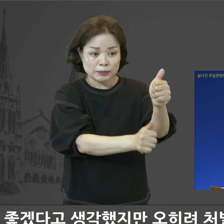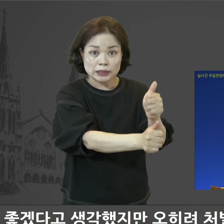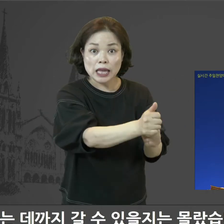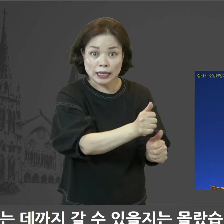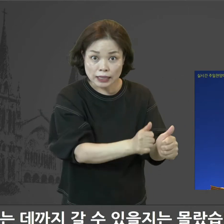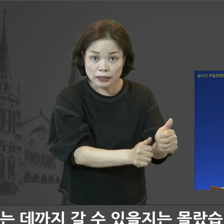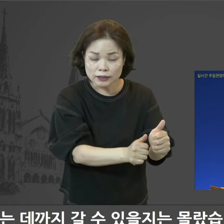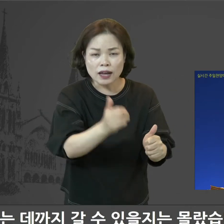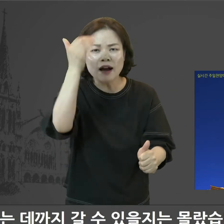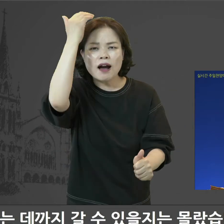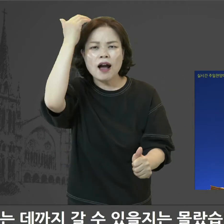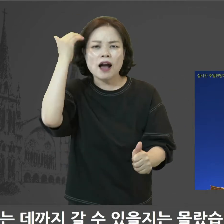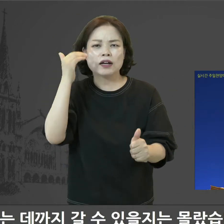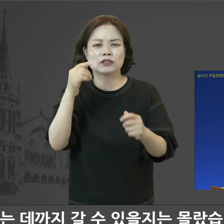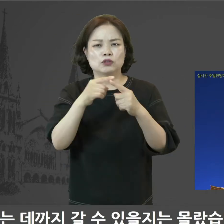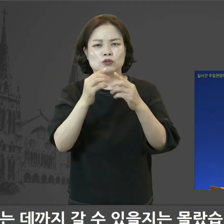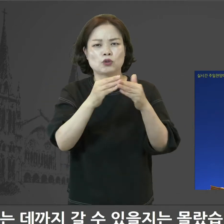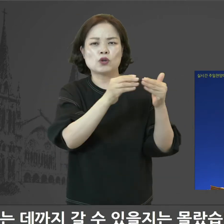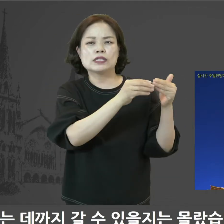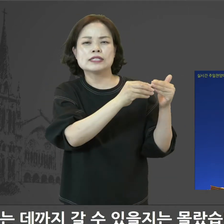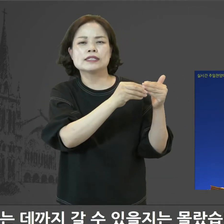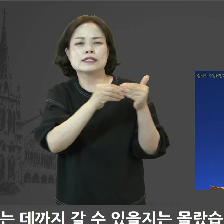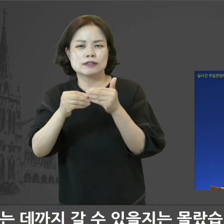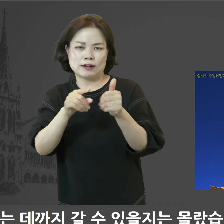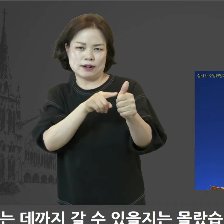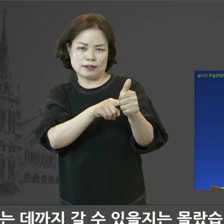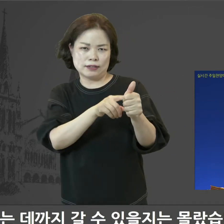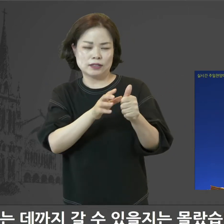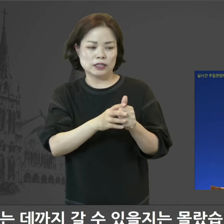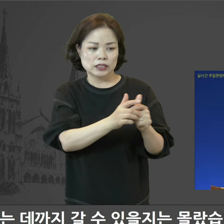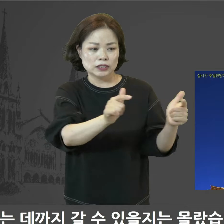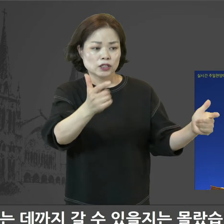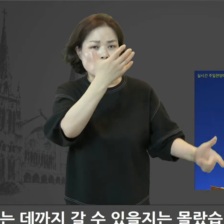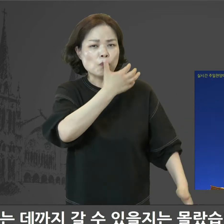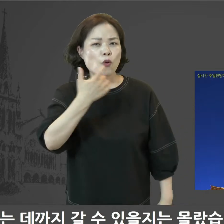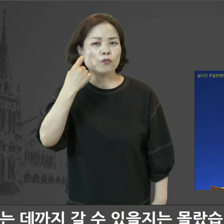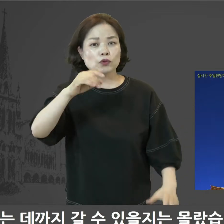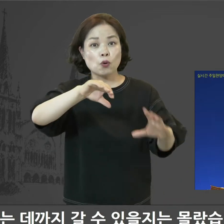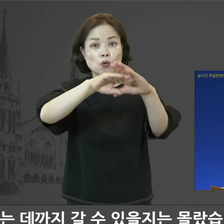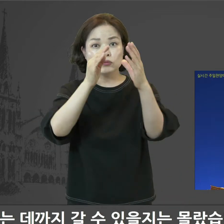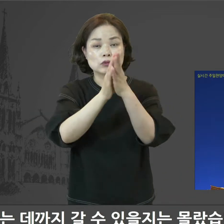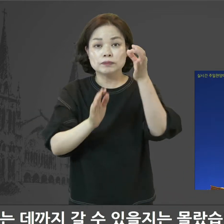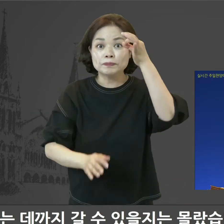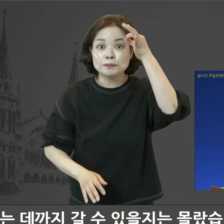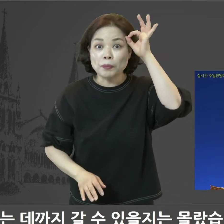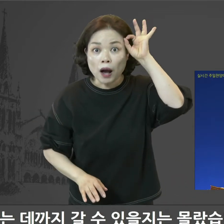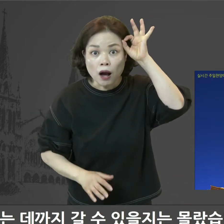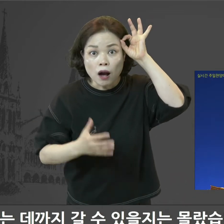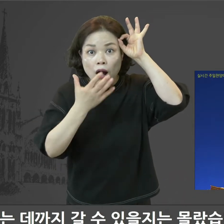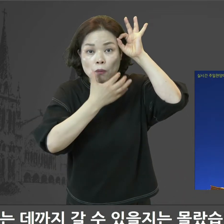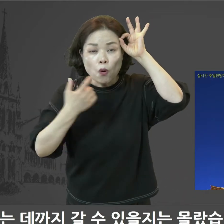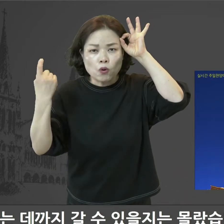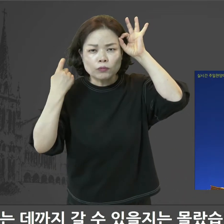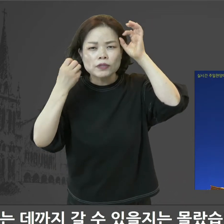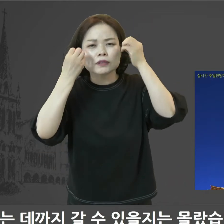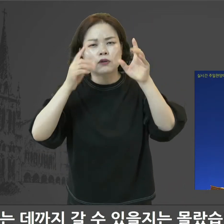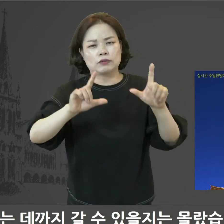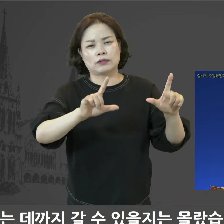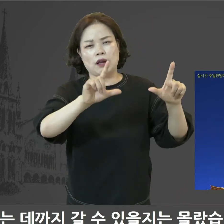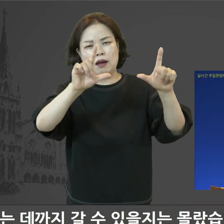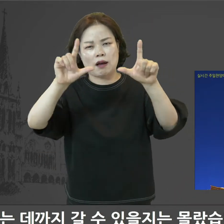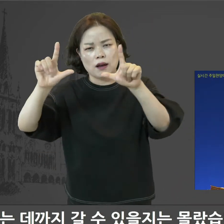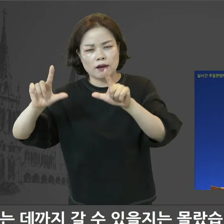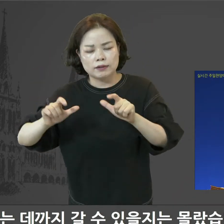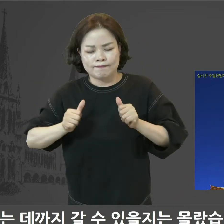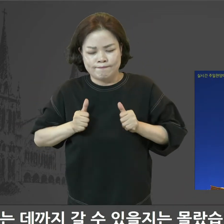세대들은 한국 교회를 이끌어 나갈 주역들이며 이들이 복음에 대해 온전히 깨닫고 복음으로 새로운 삶을 살 수